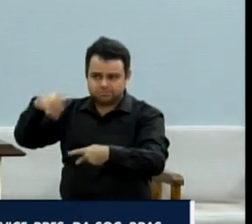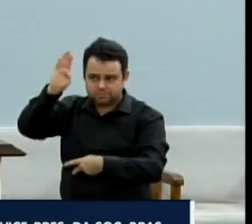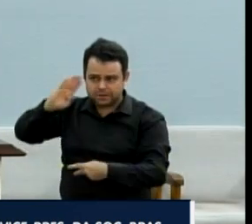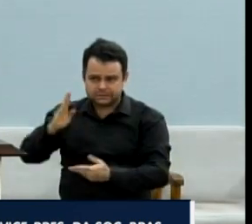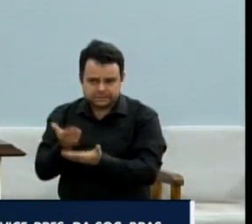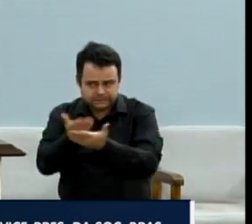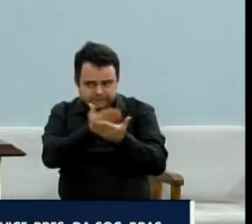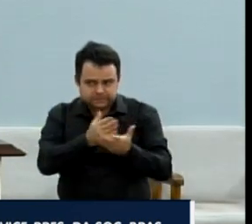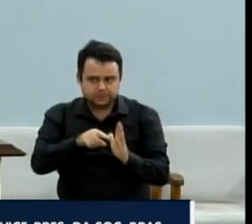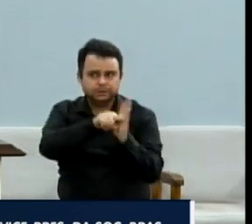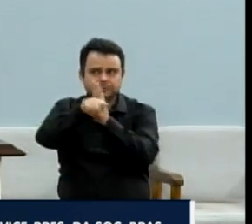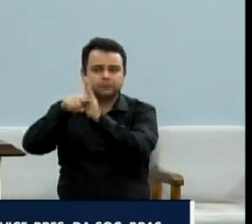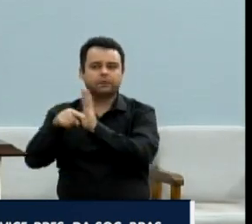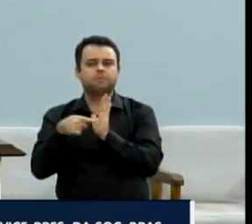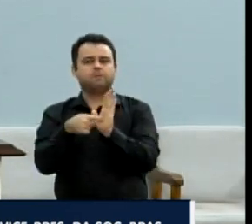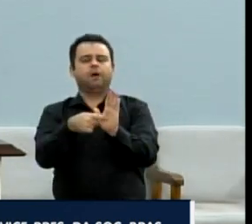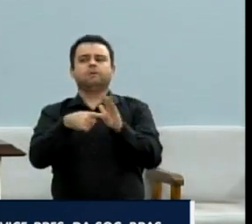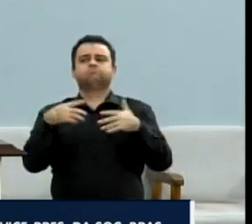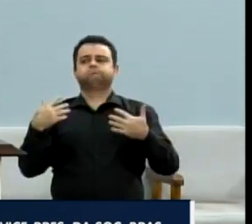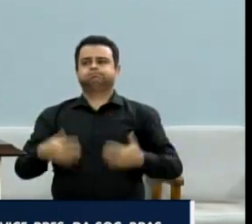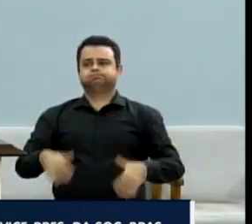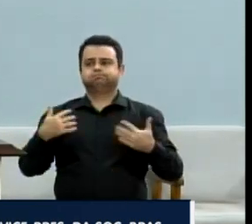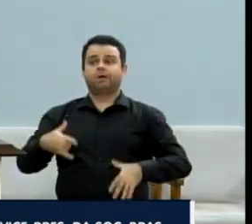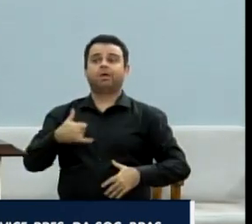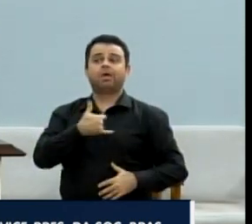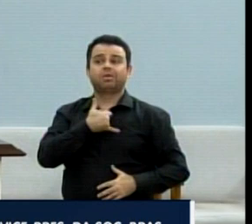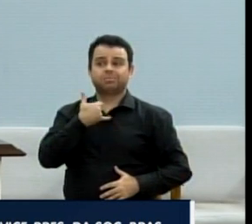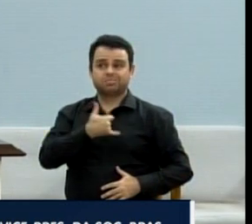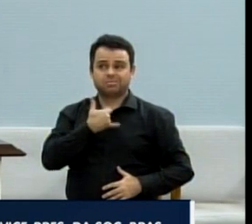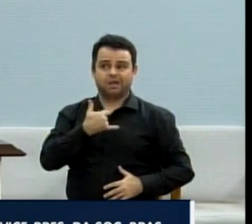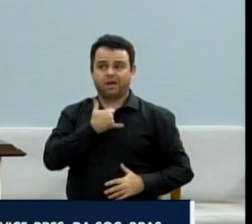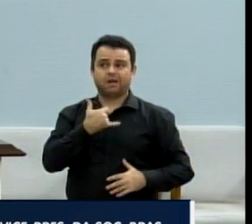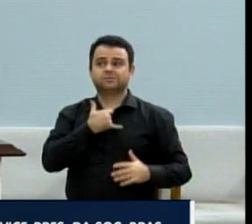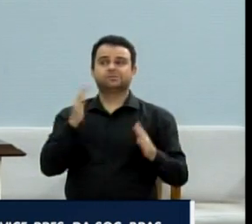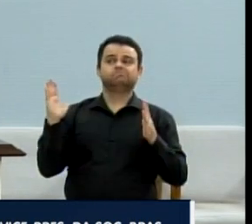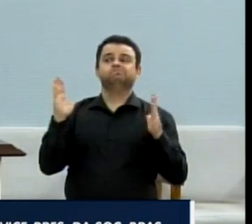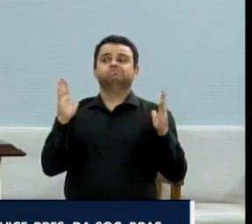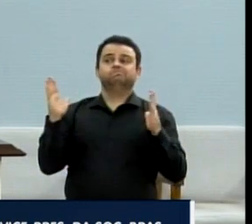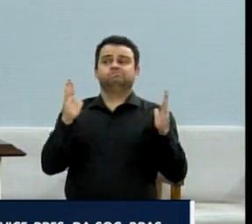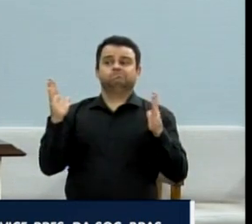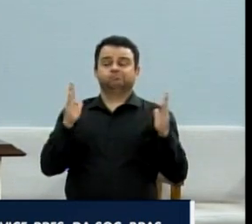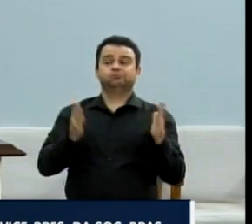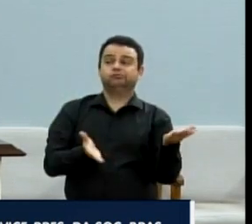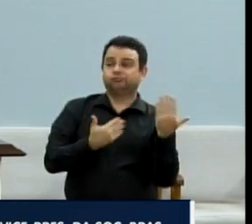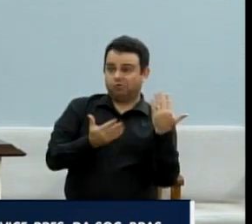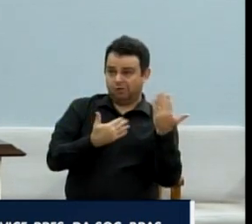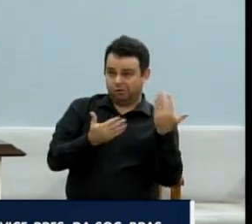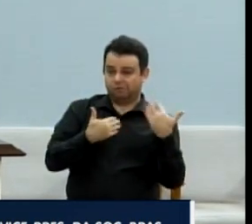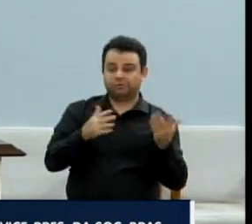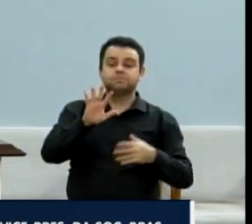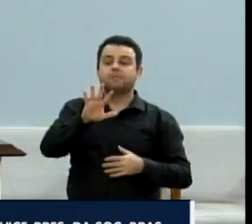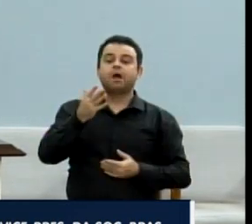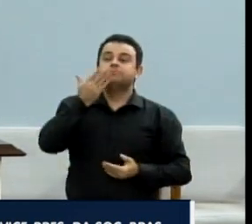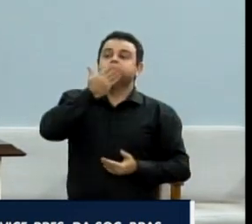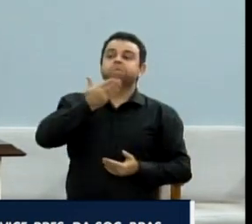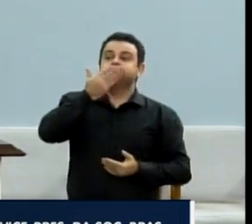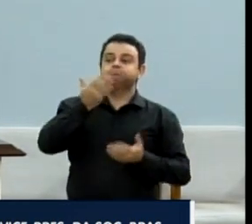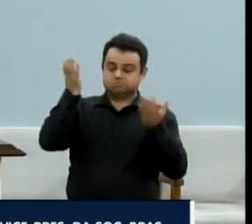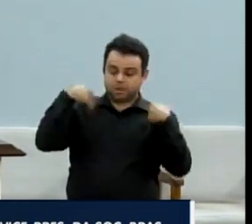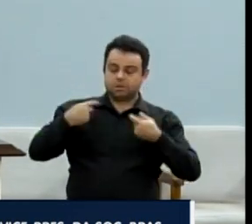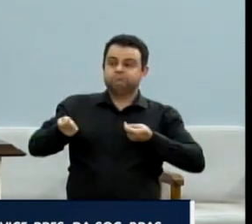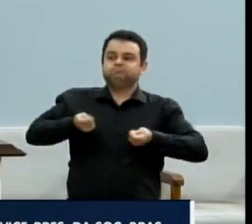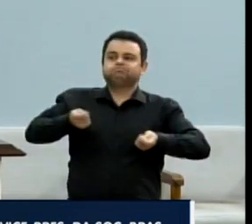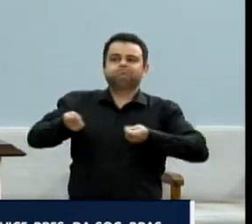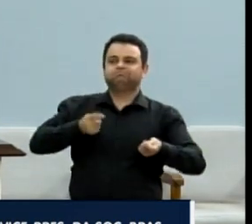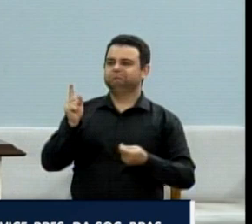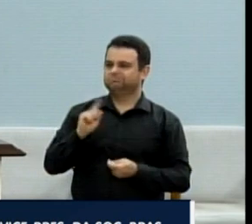desses pacientes está fora da faixa glicêmica de controle. Mas hoje, eu queria também enfatizar